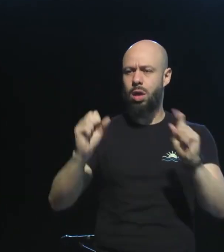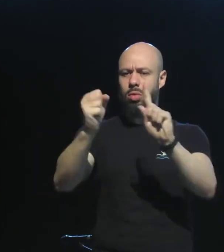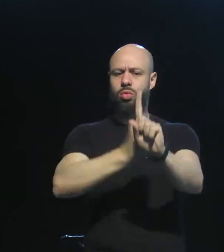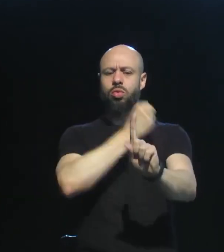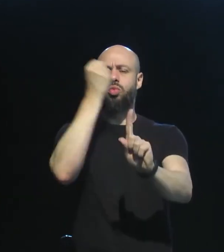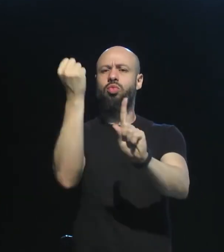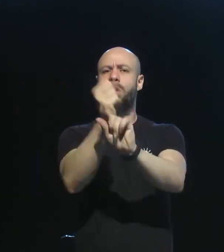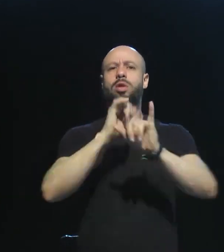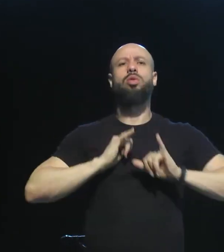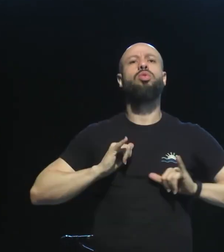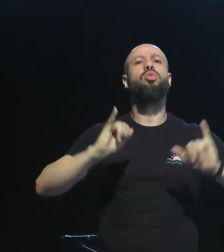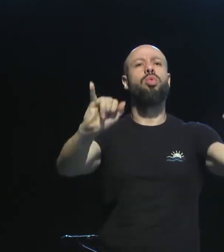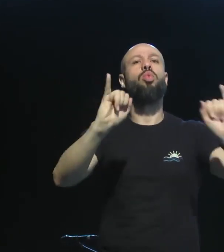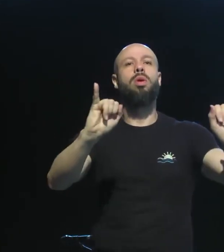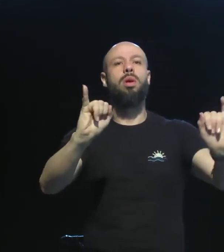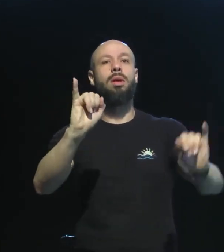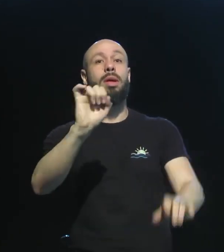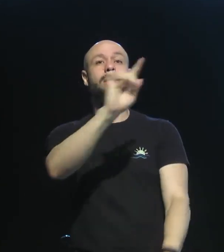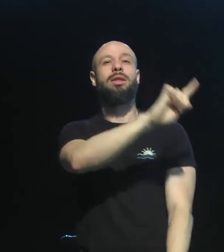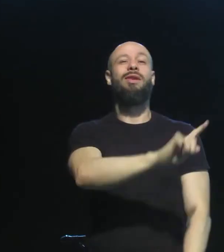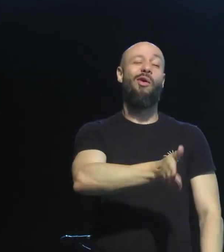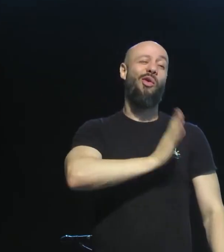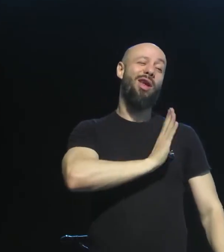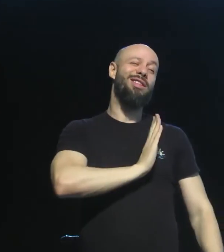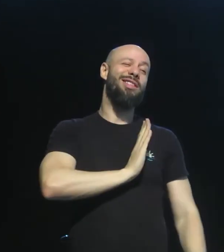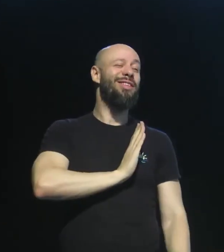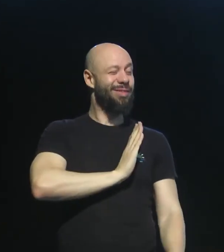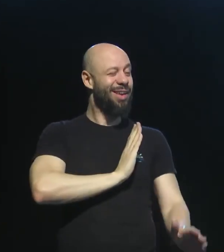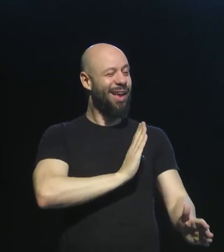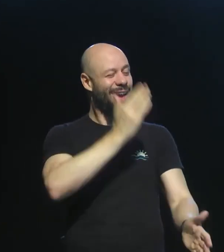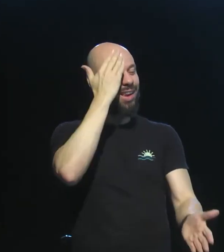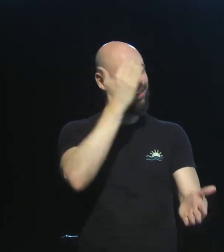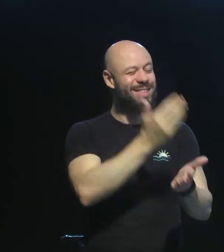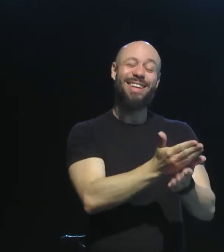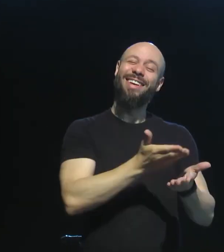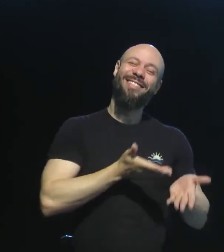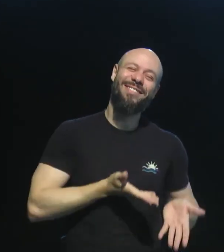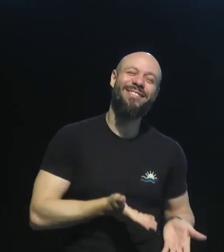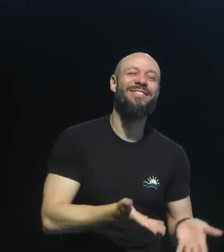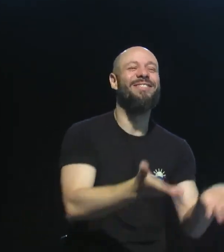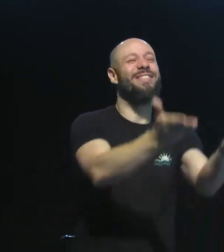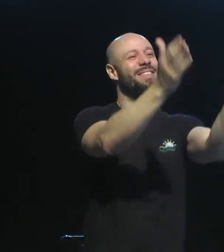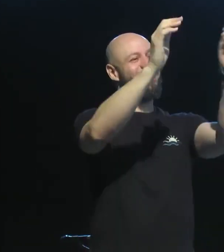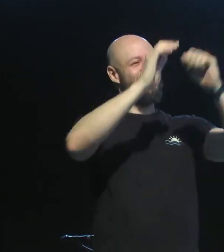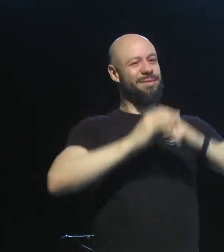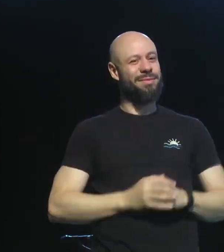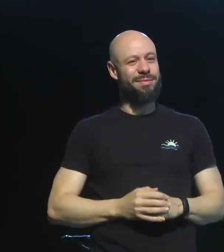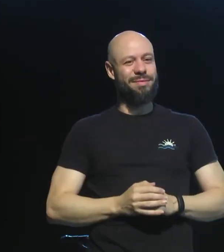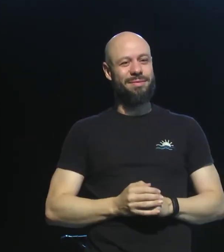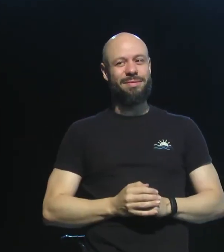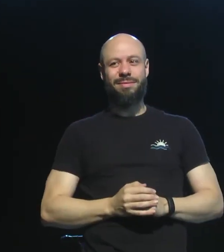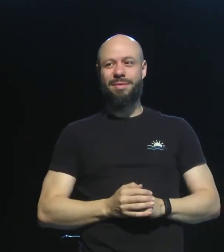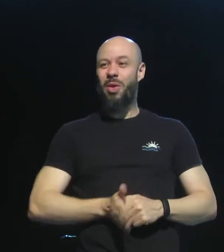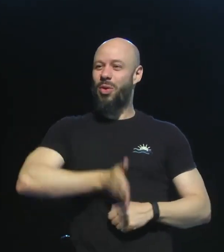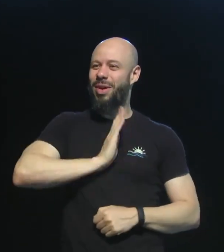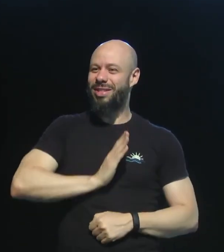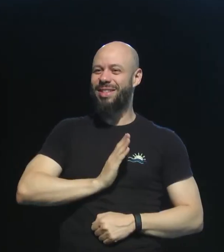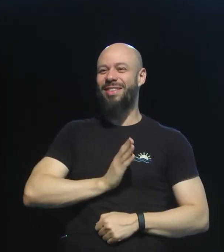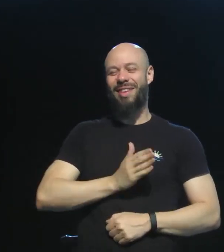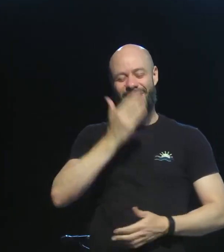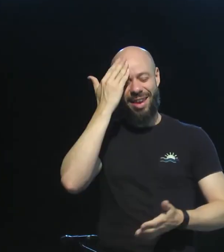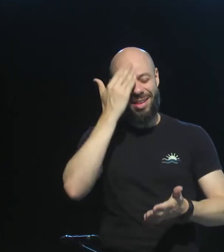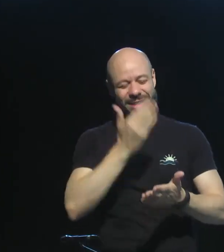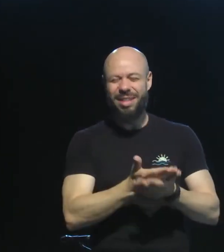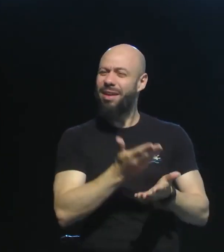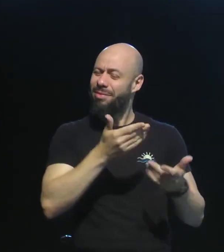é: siga o seu coração. Siga o seu coração. O que o teu coração está te